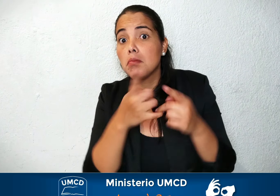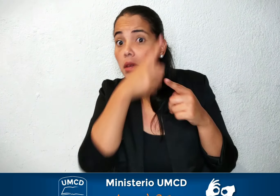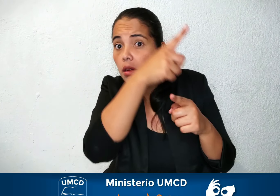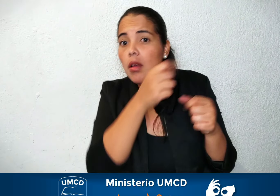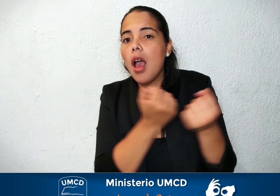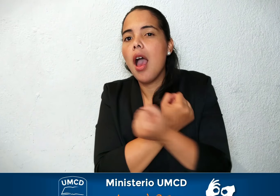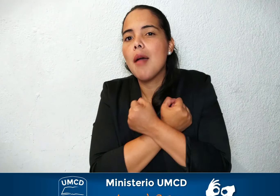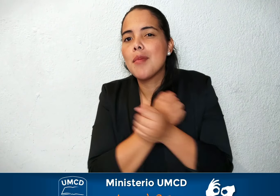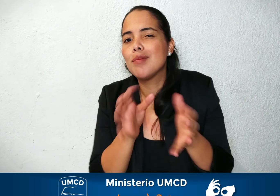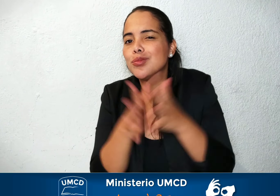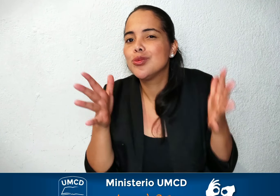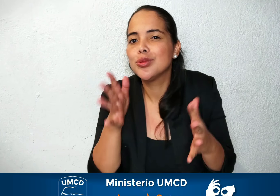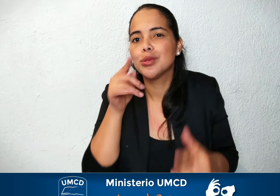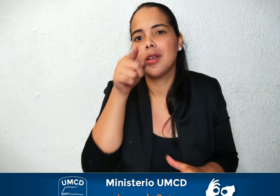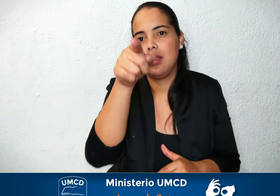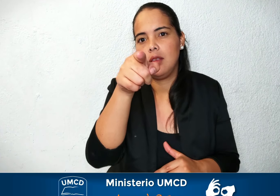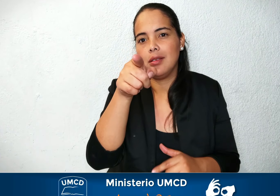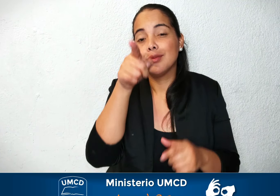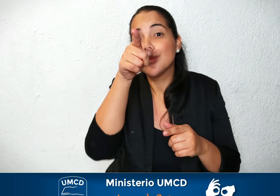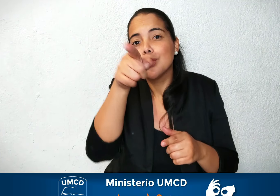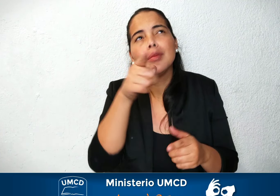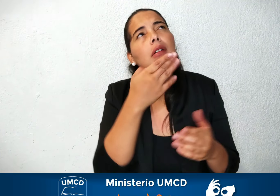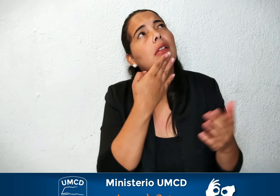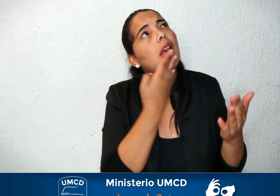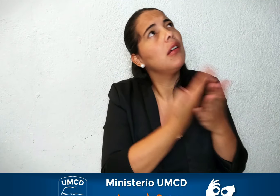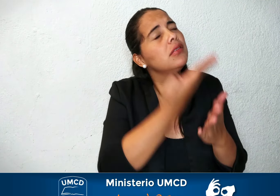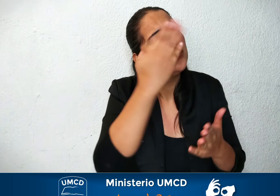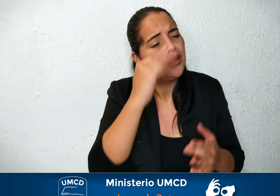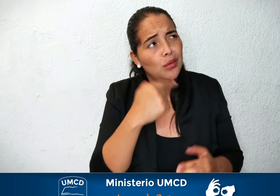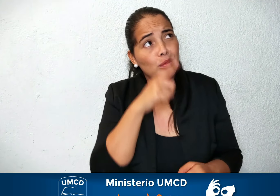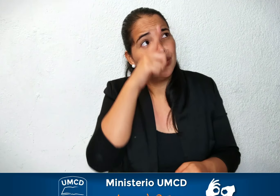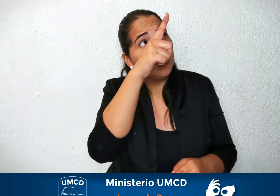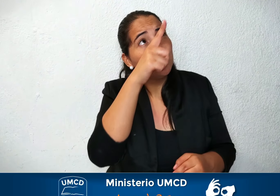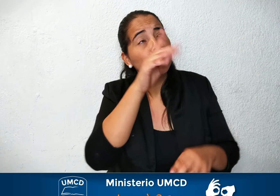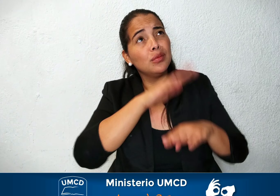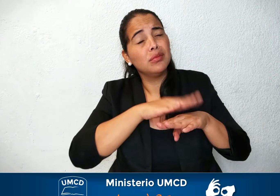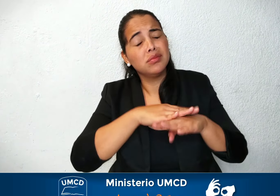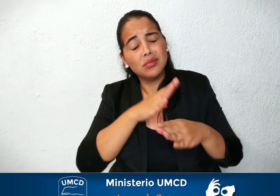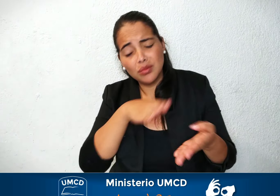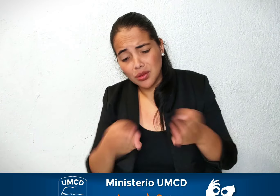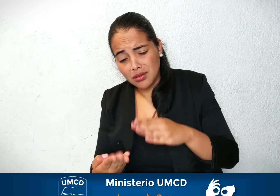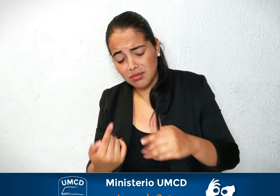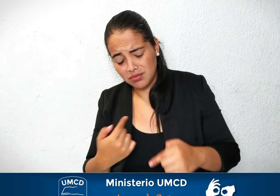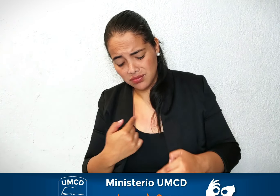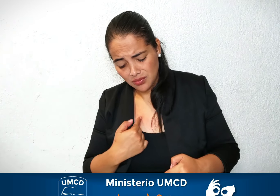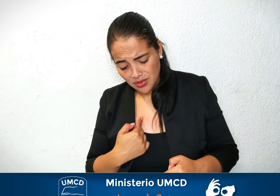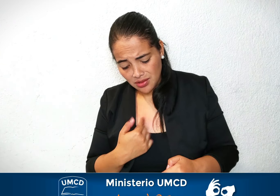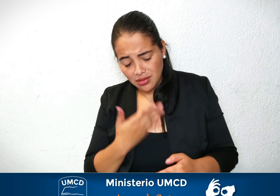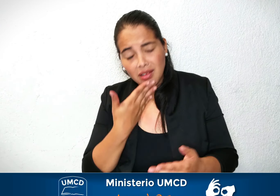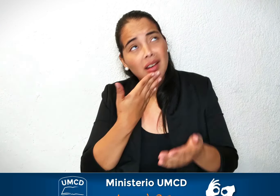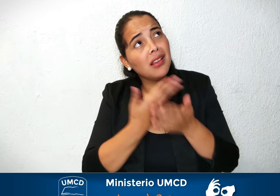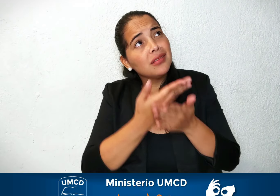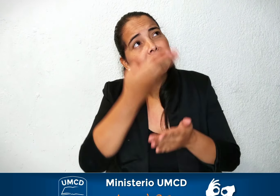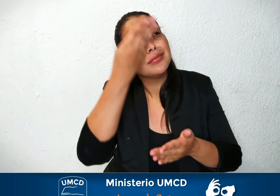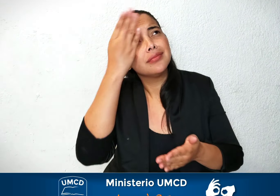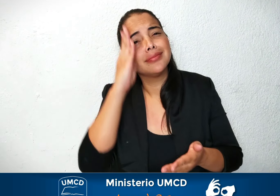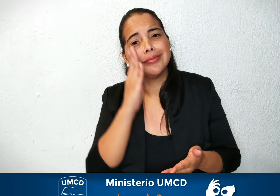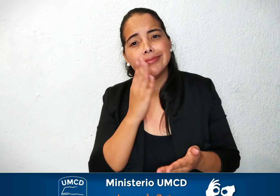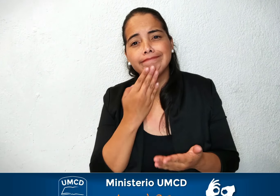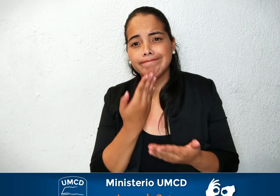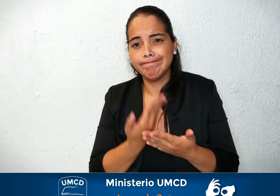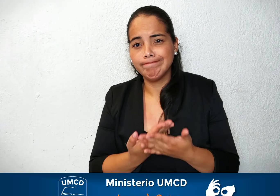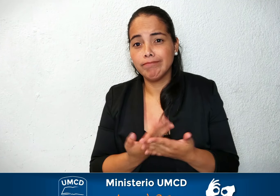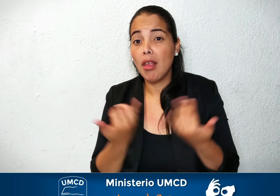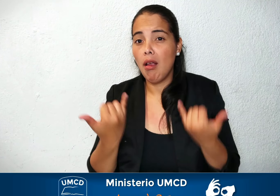un silencio que no solamente maravilló a Pilato, sino que nos trajo para nosotros la bendición de la